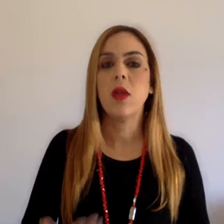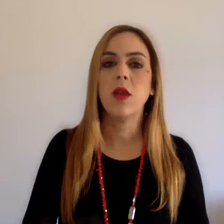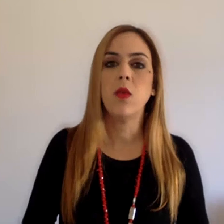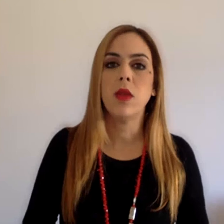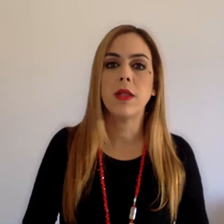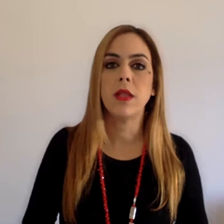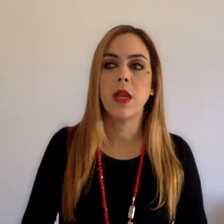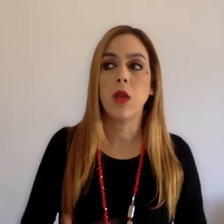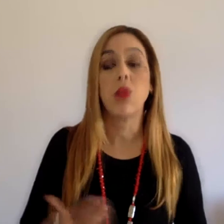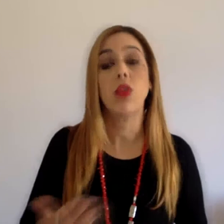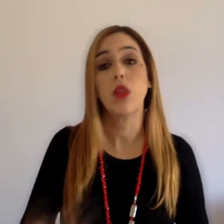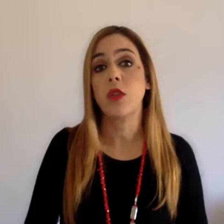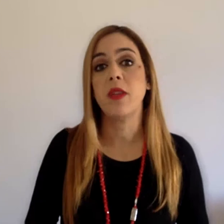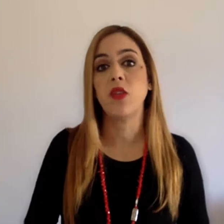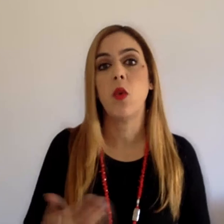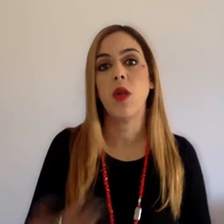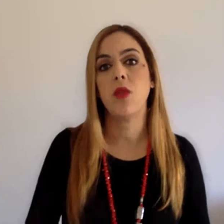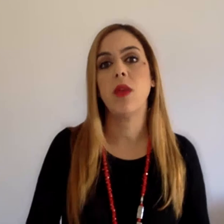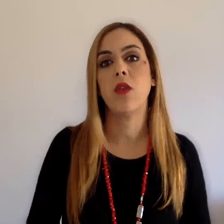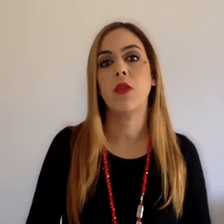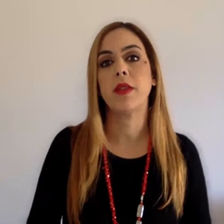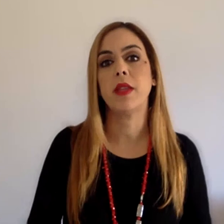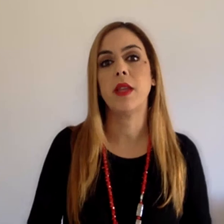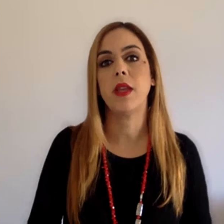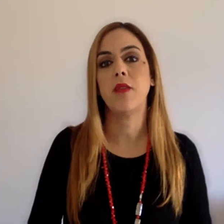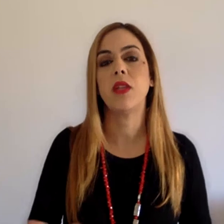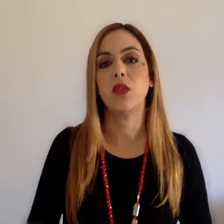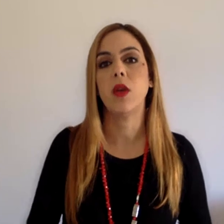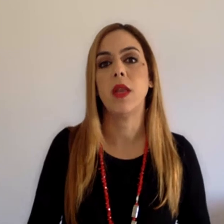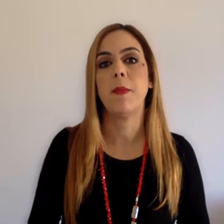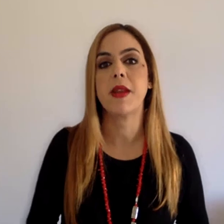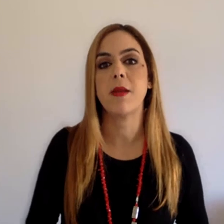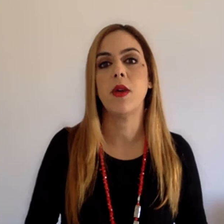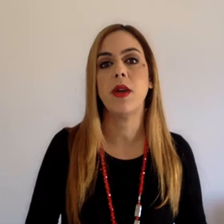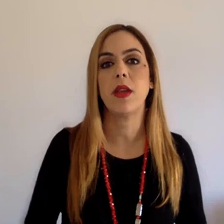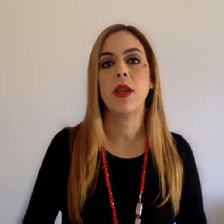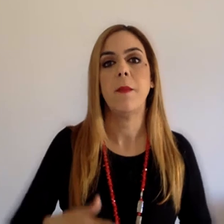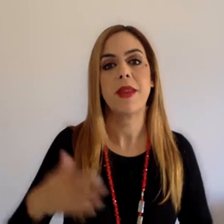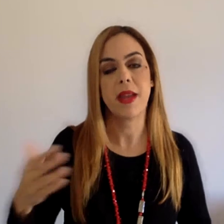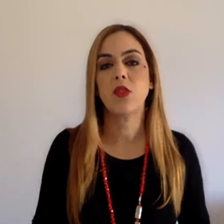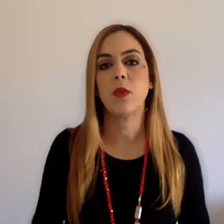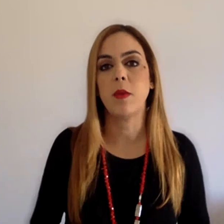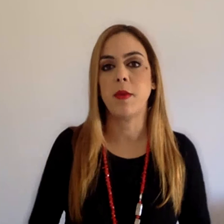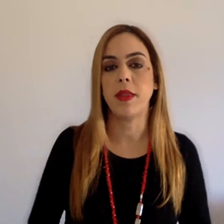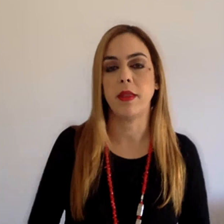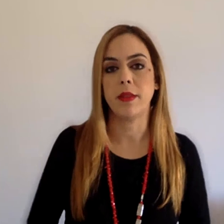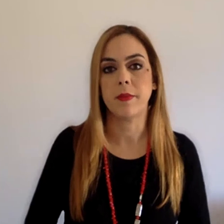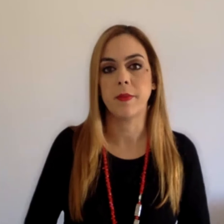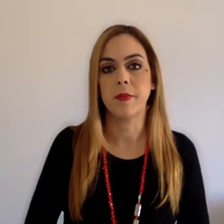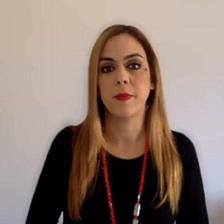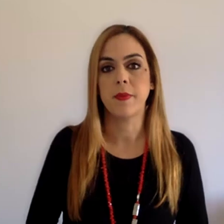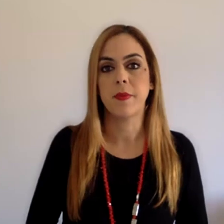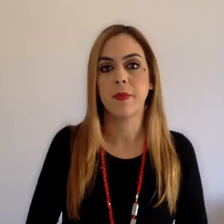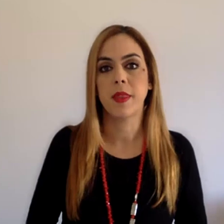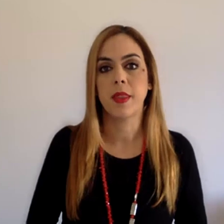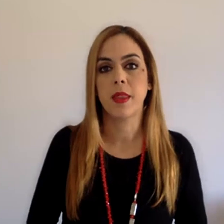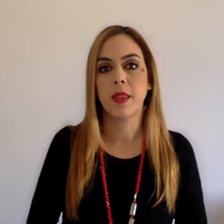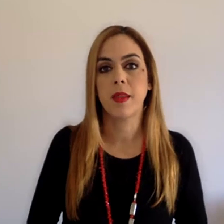cuáles son algunas de algunos de los servicios o ayudas que ofrecen fundación hadas para la mujer para aquellas sobrevivientes